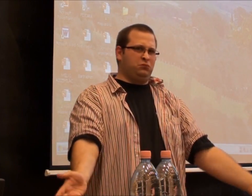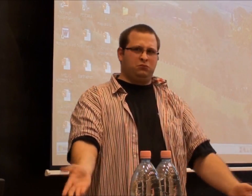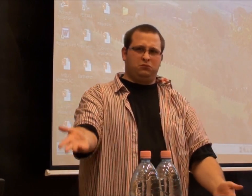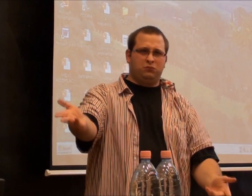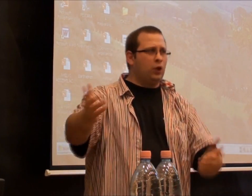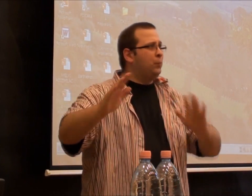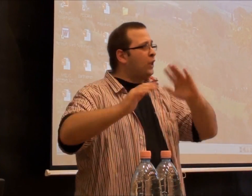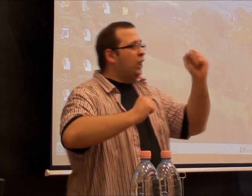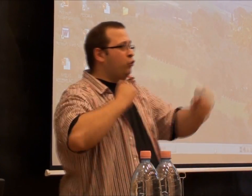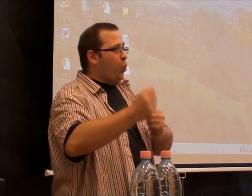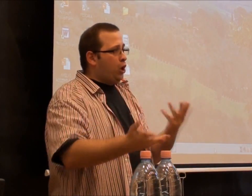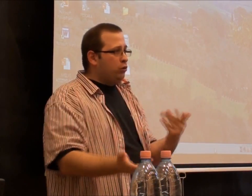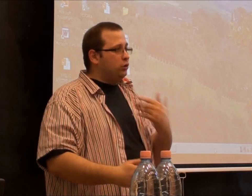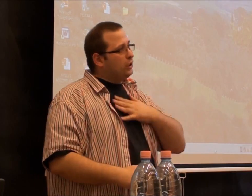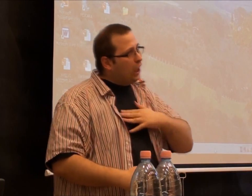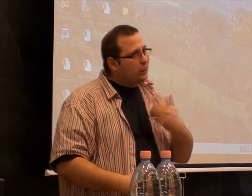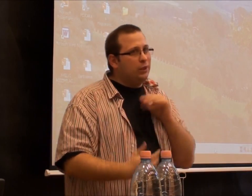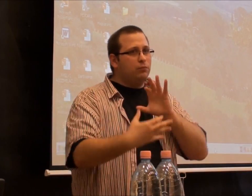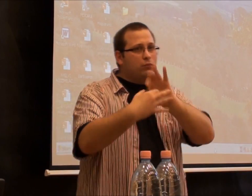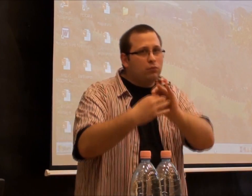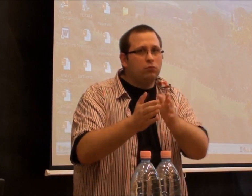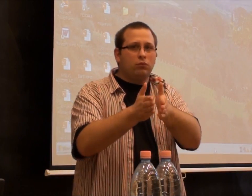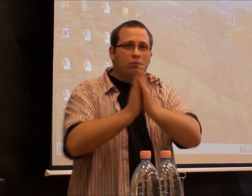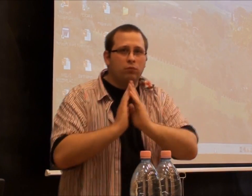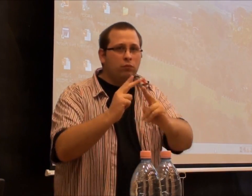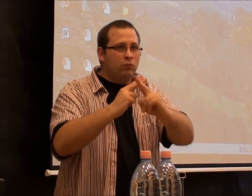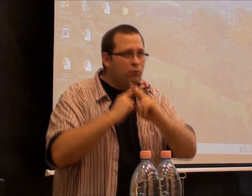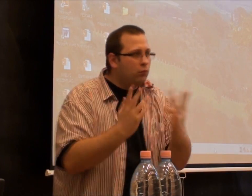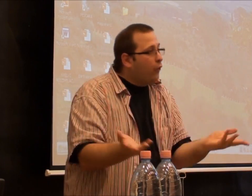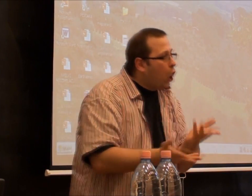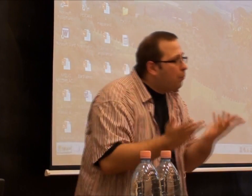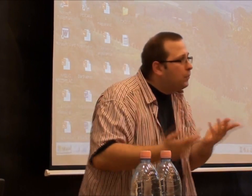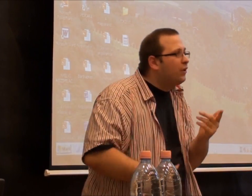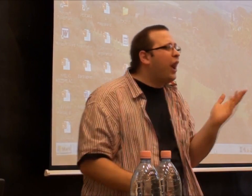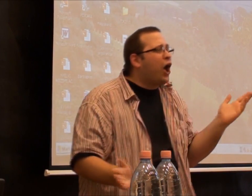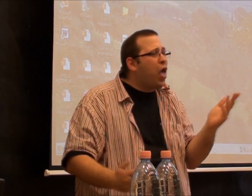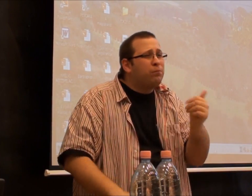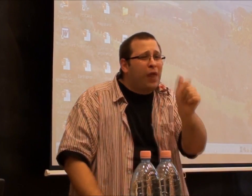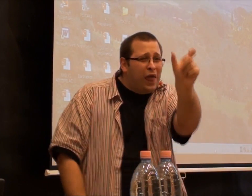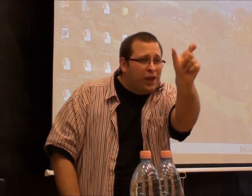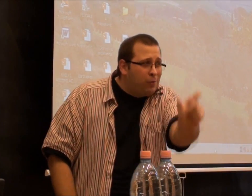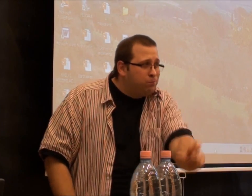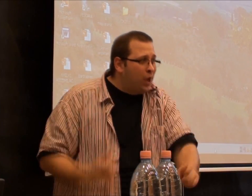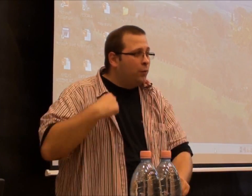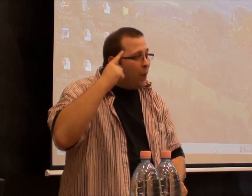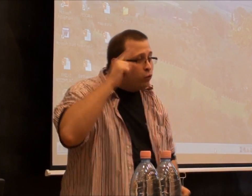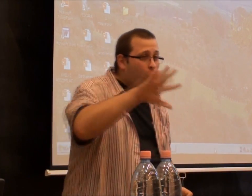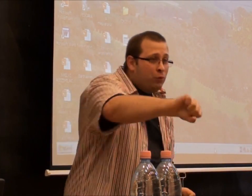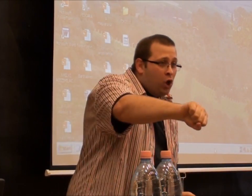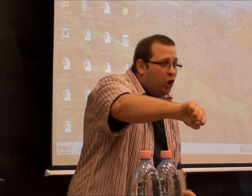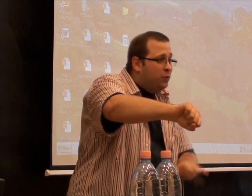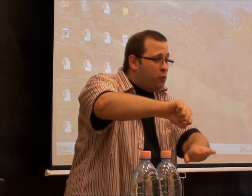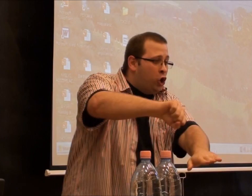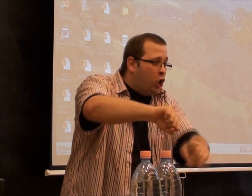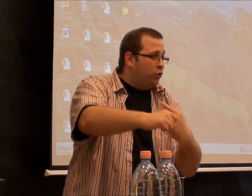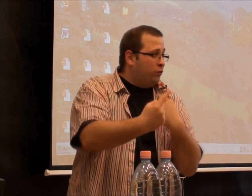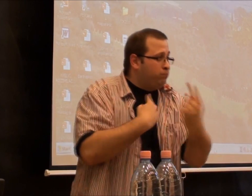a titkársághoz is fordulok, hogy elnézést, szeretnék kapcsolatot tartani, segítséget kérni, legalább csak egy embert, hogy meg tudjam